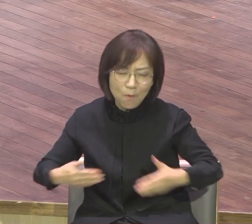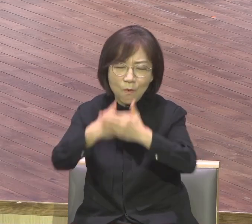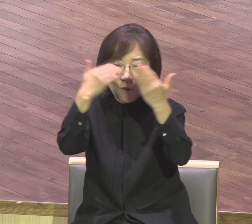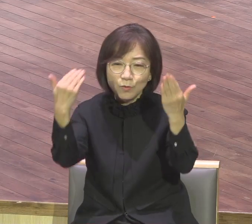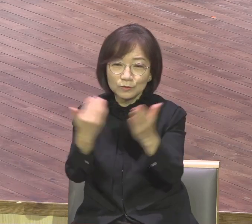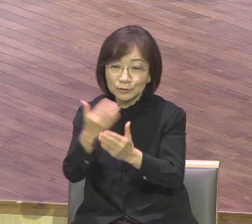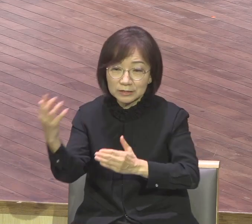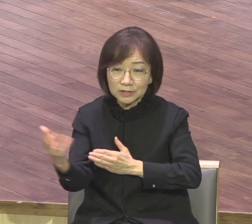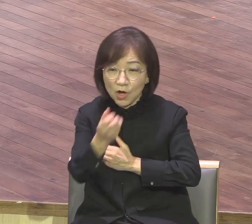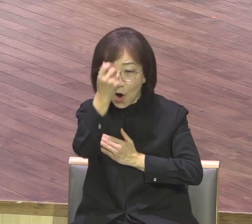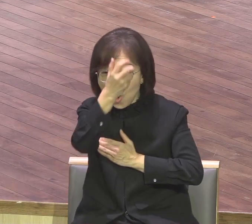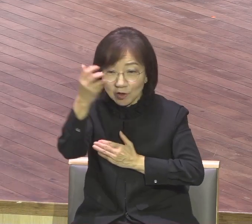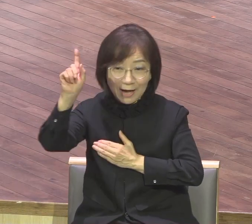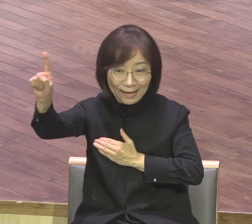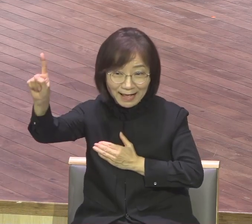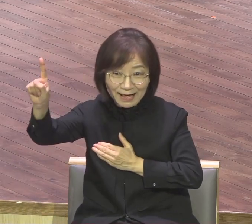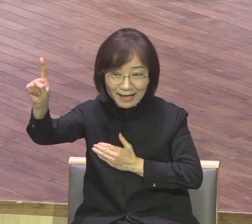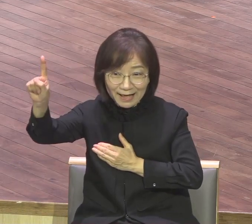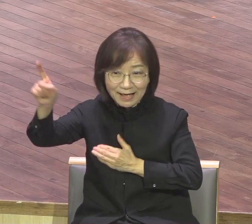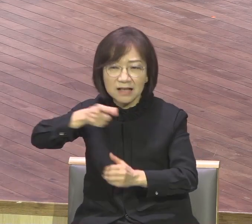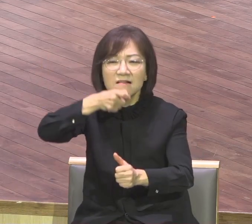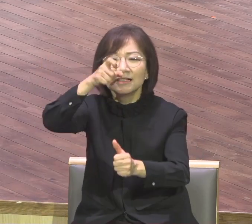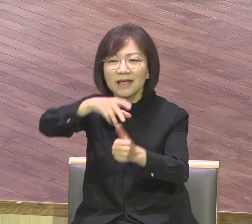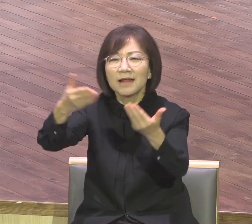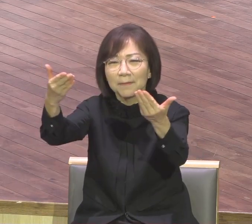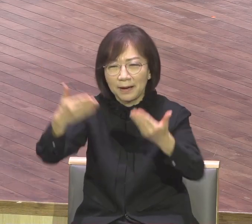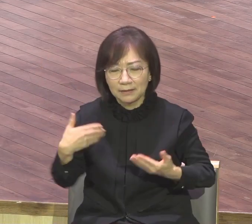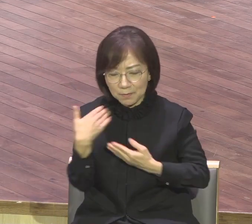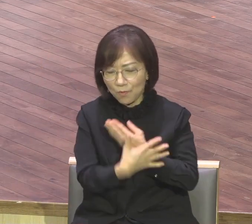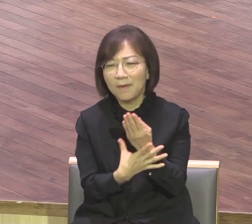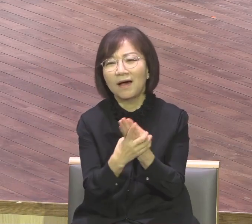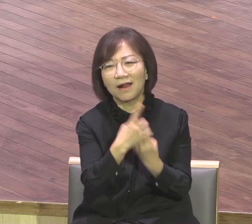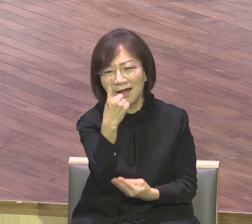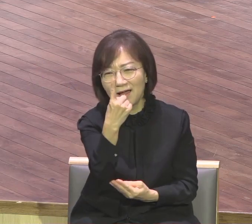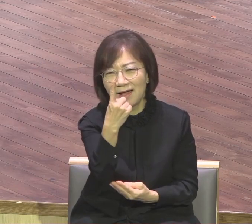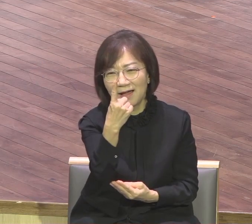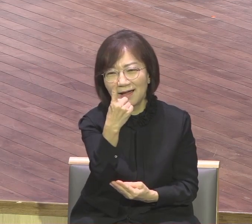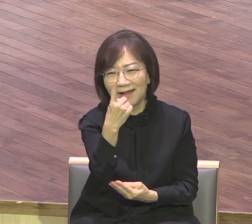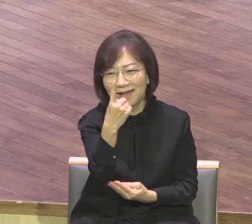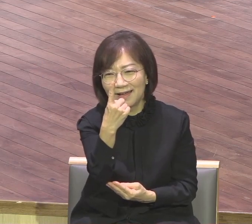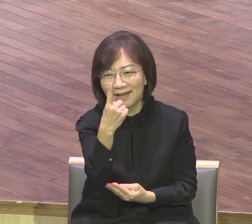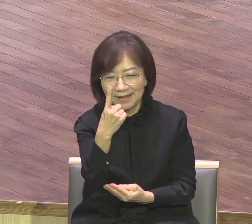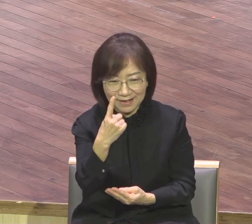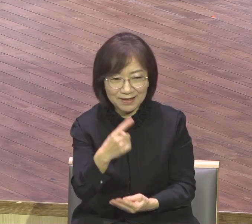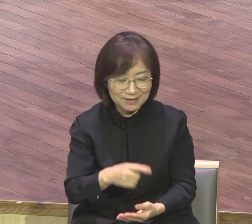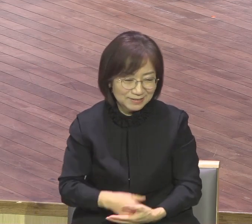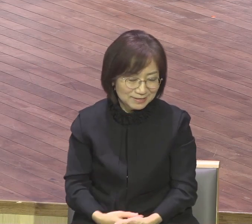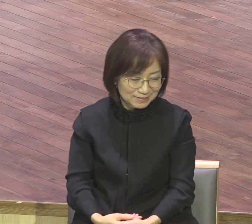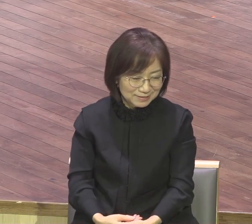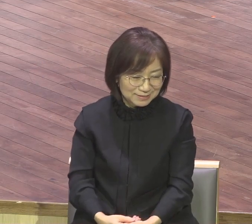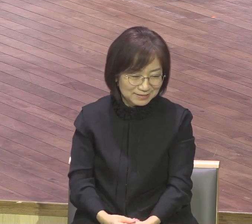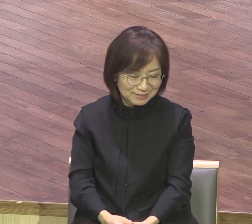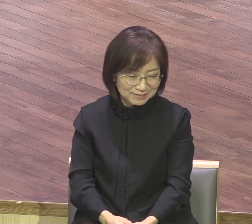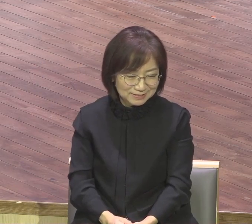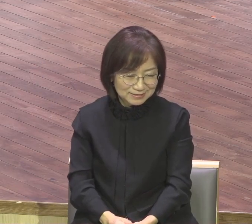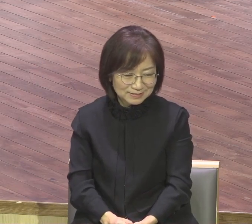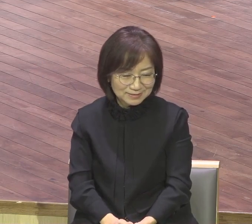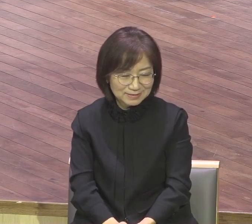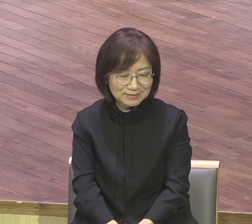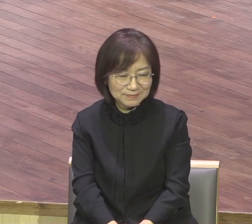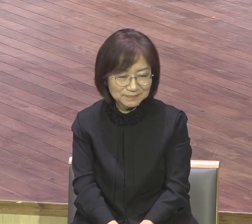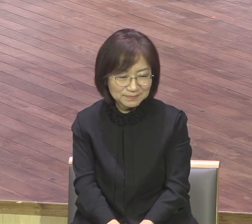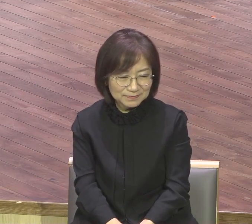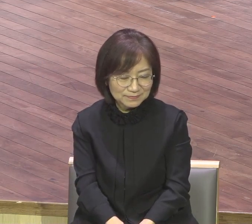성령으로 세례를 받아 한 몸이 되었고 Porque por un solo espíritu fuimos todo bautizado un cuerpo sean judío griego